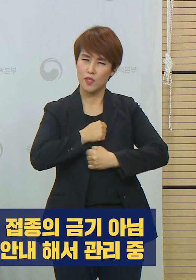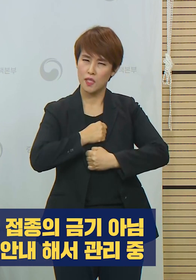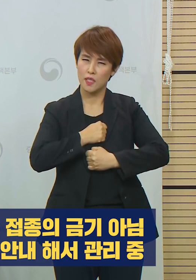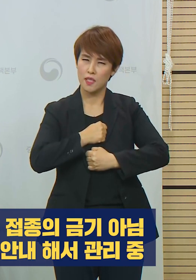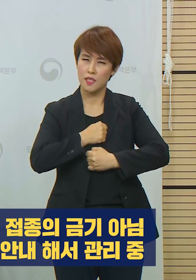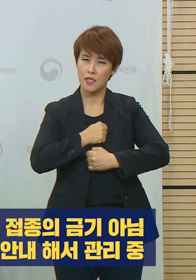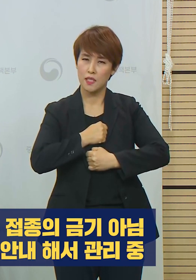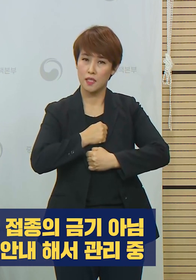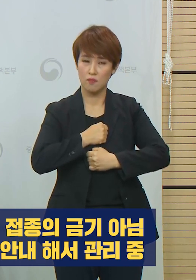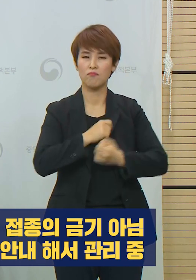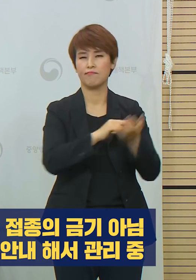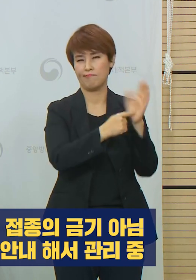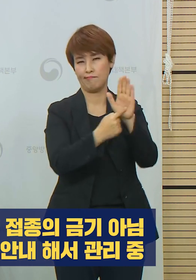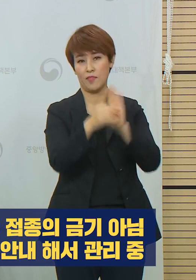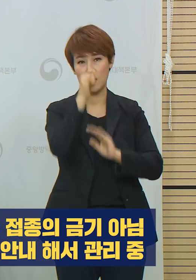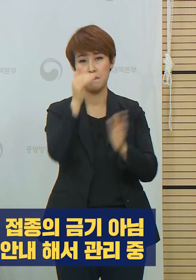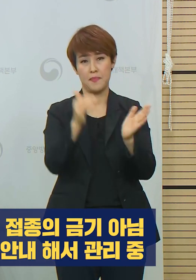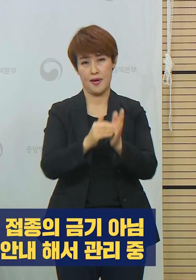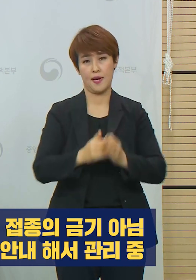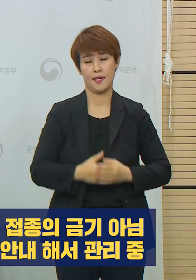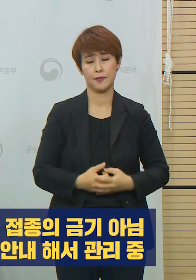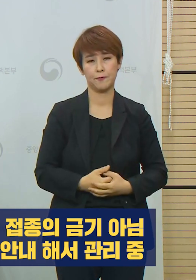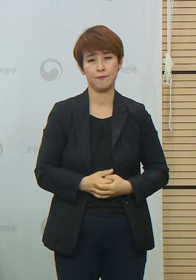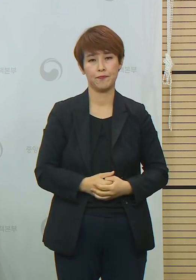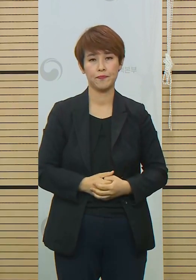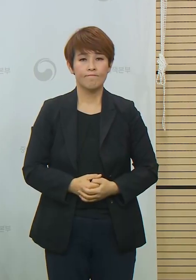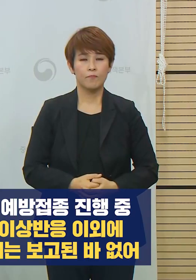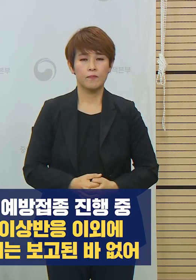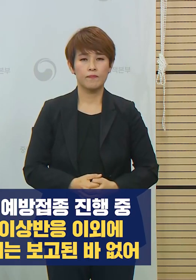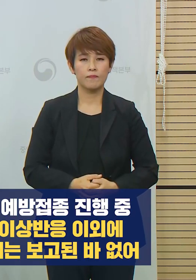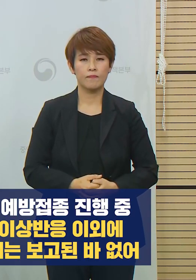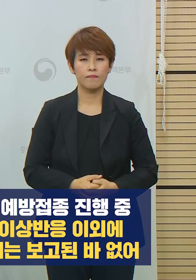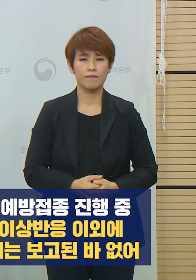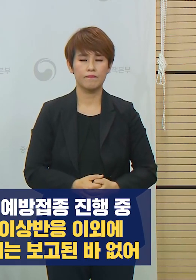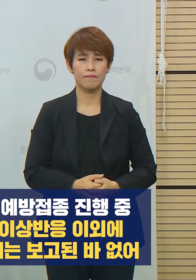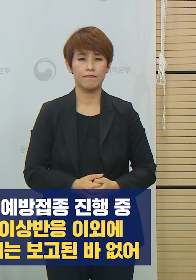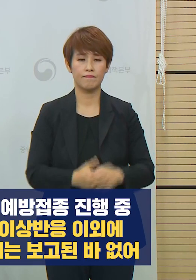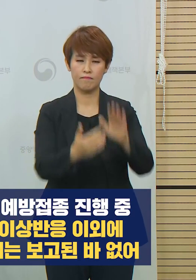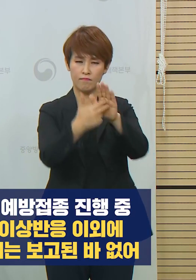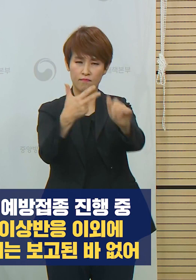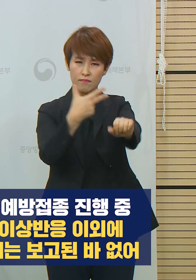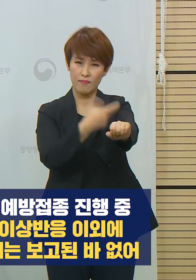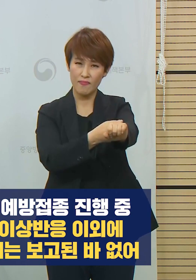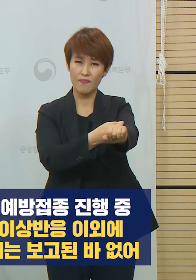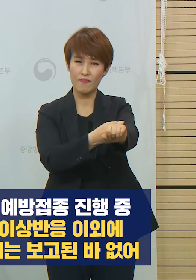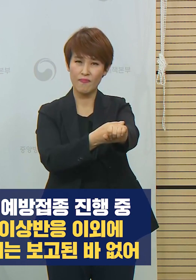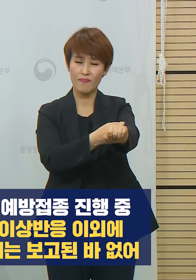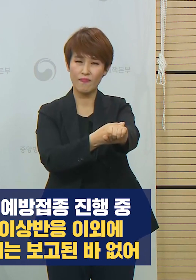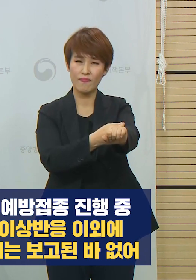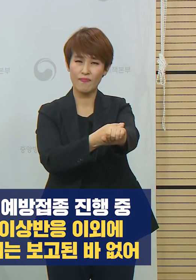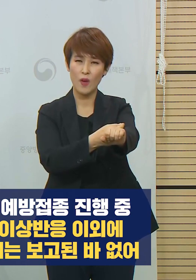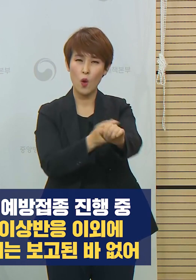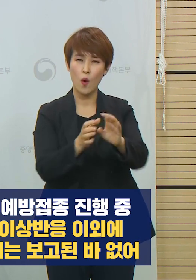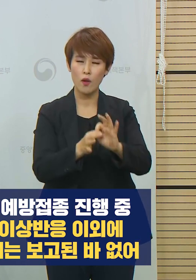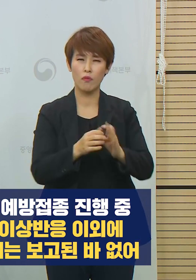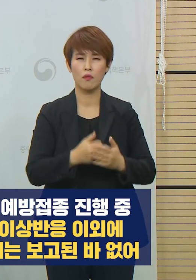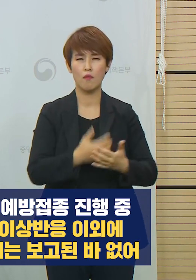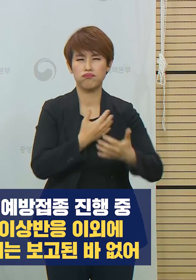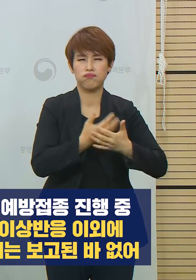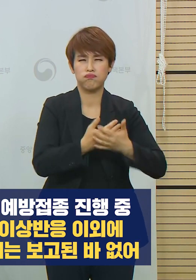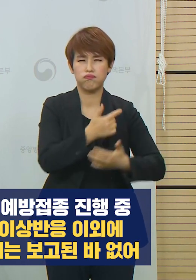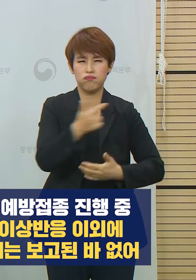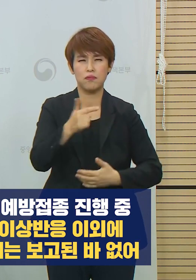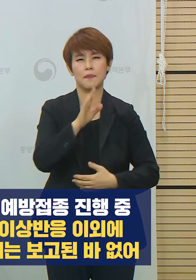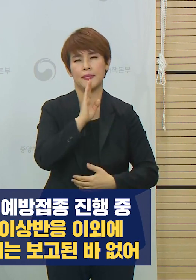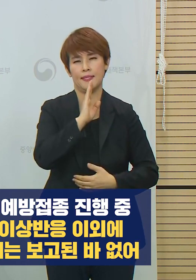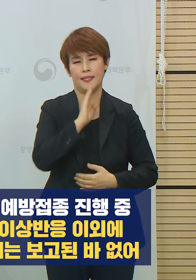대상으로는 안내를 해서 관리를 하고 있는 그런 상황입니다. 예방접종에 대한 불안감이 커졌을